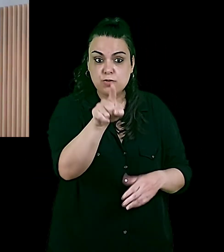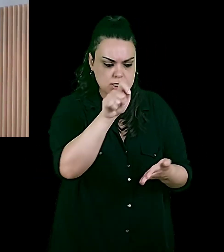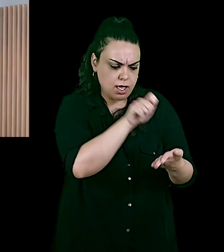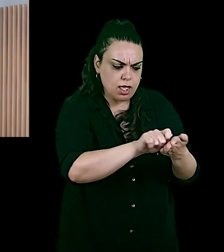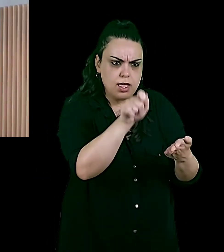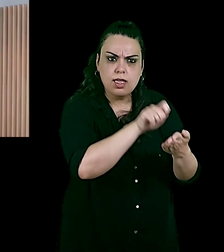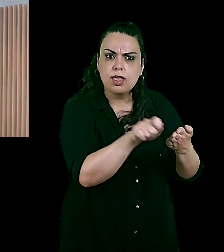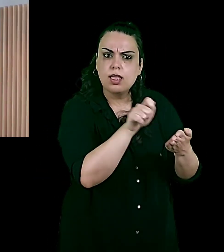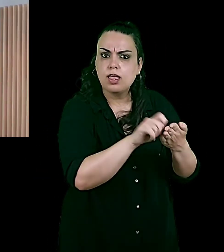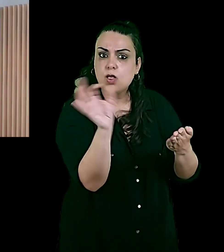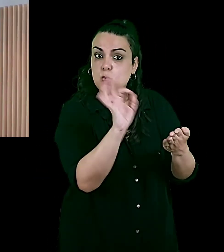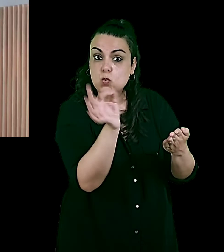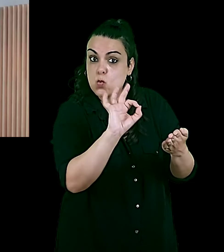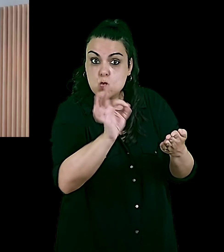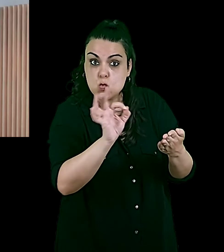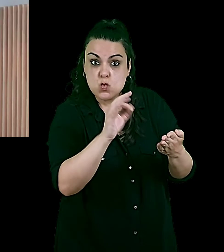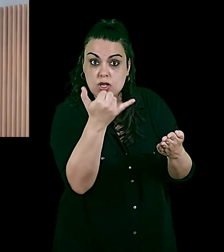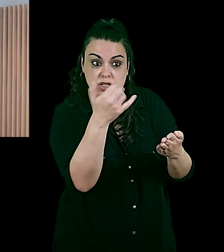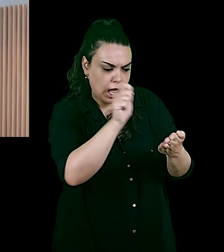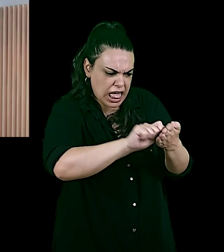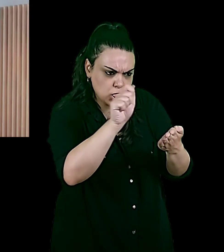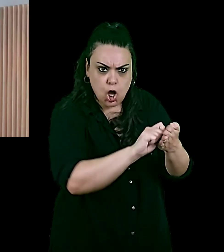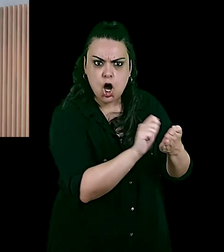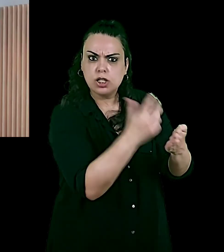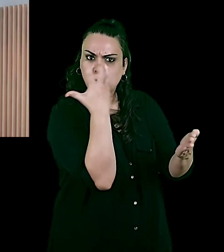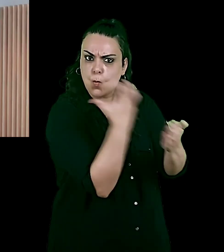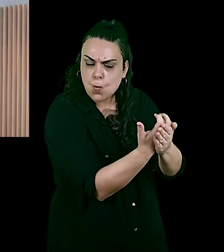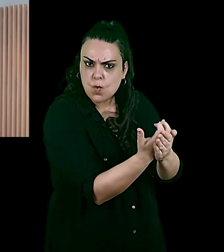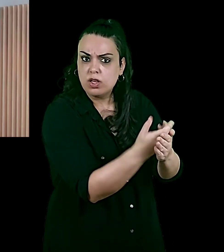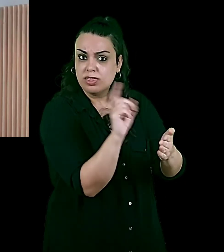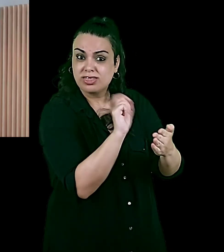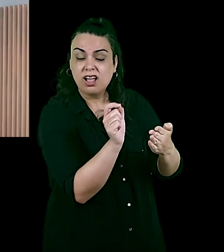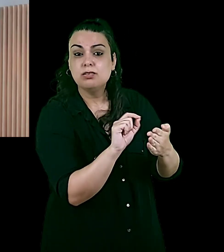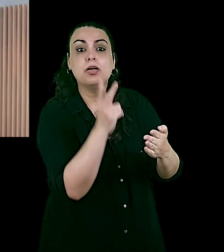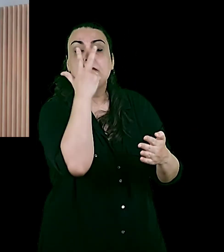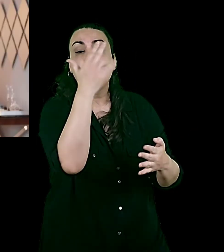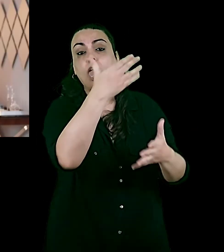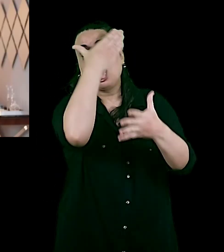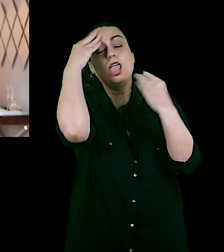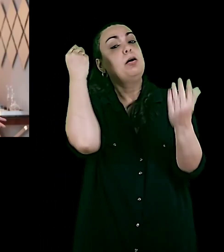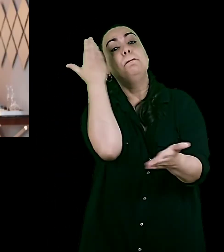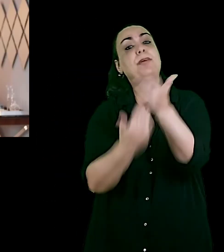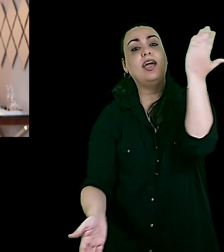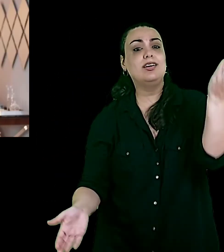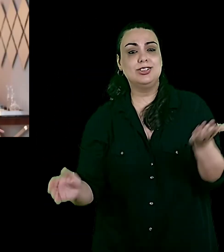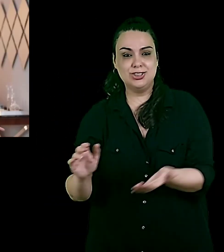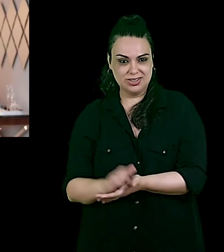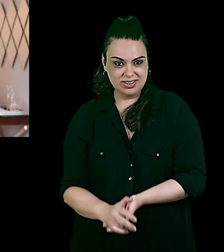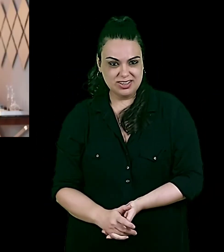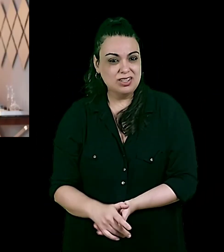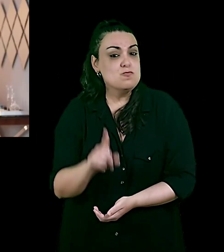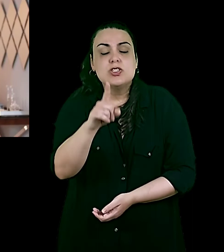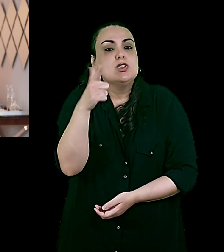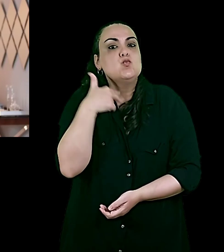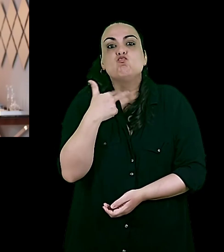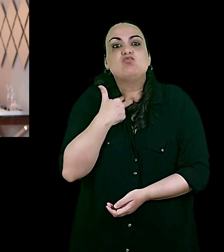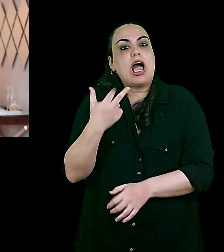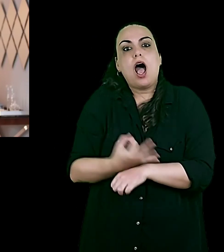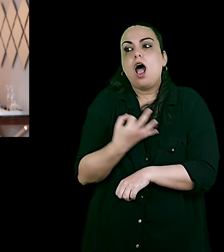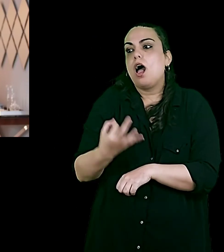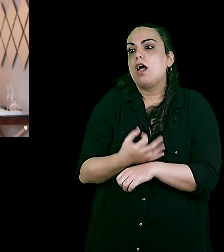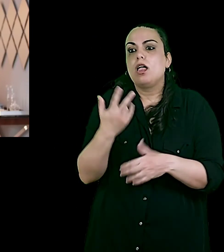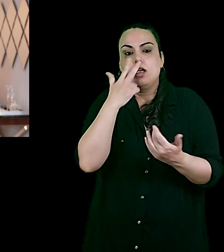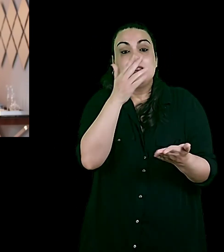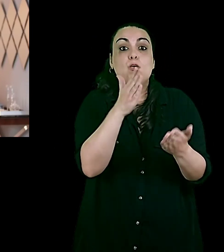tiver anotado ali qual é a demanda, o que você tem que orar, qual é a motivação do Espírito, perde o propósito. Você não aguenta